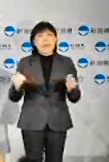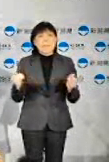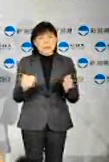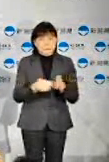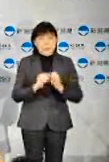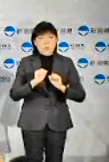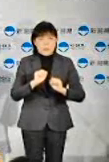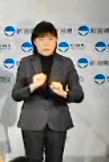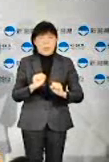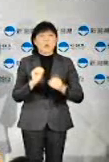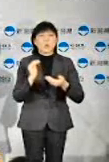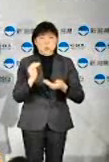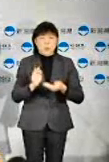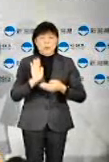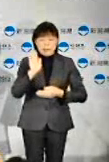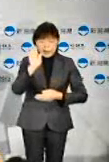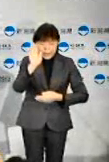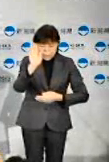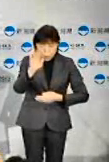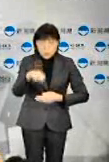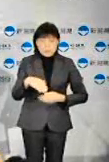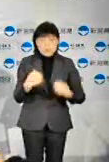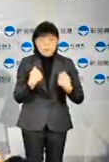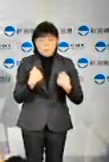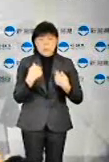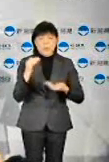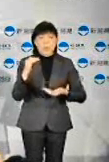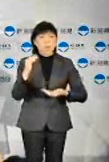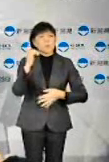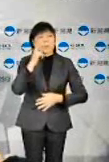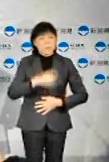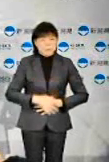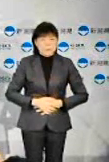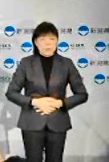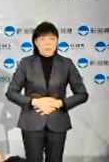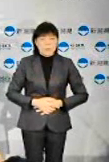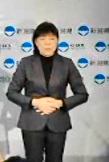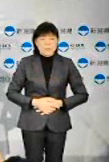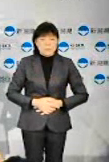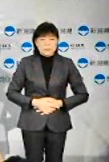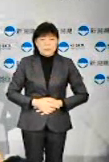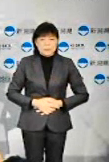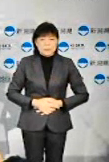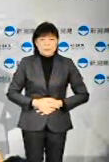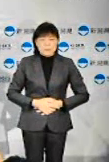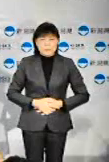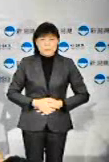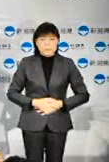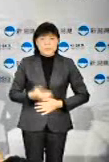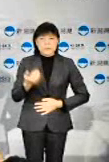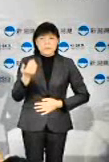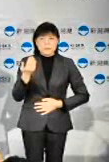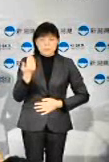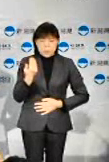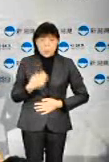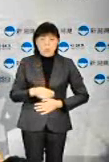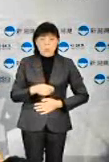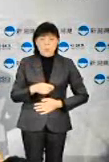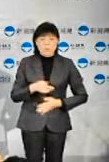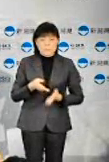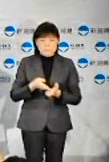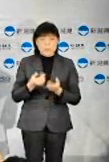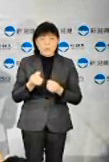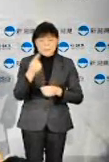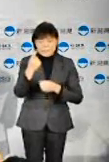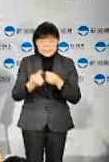やってきたことであり、これからもやっていくべきものかなと思いますね。先ほど冒頭申し上げた、